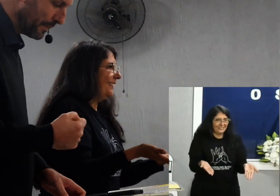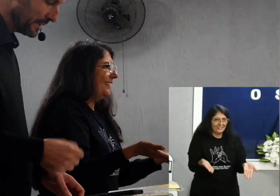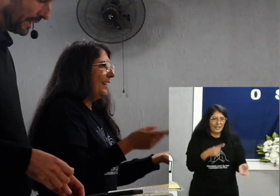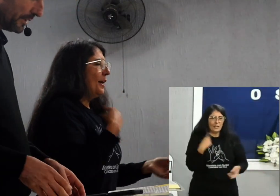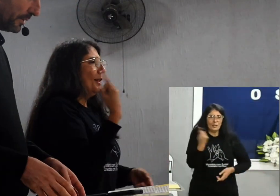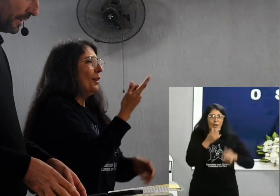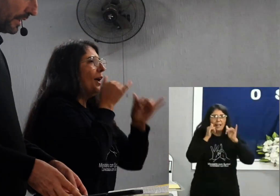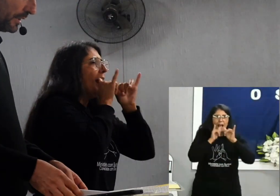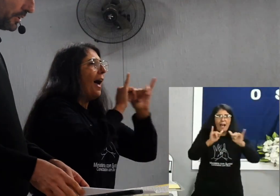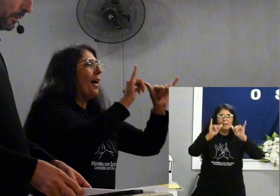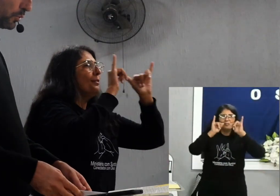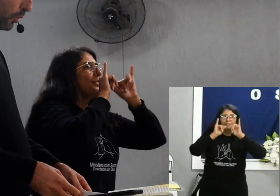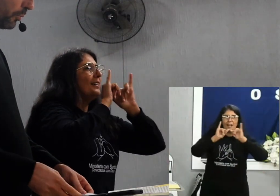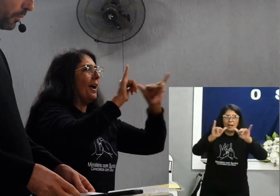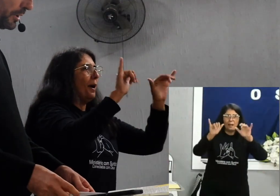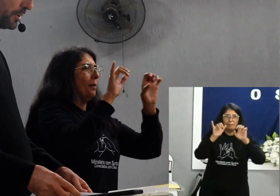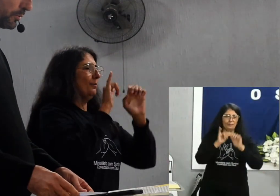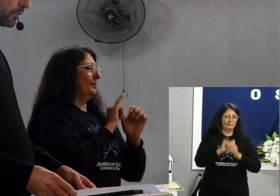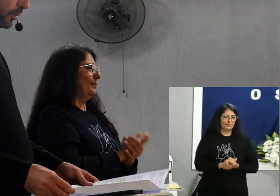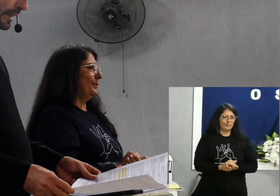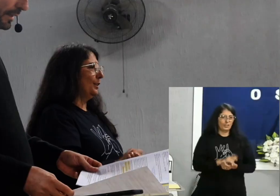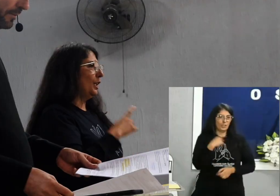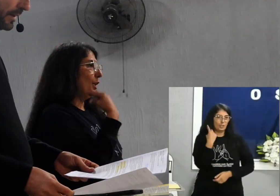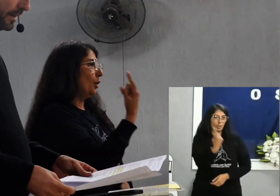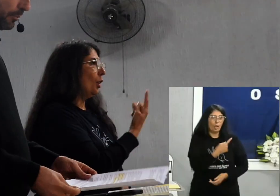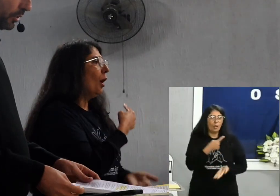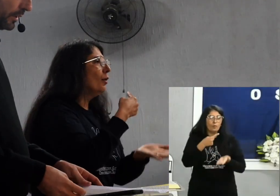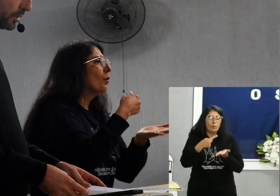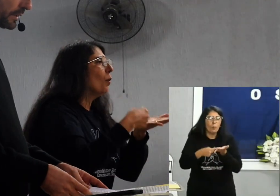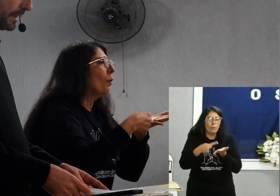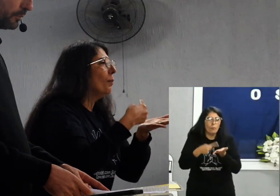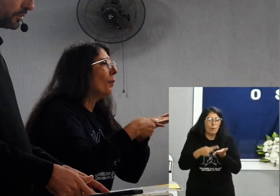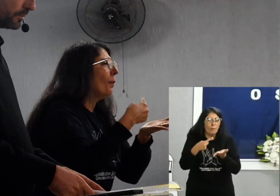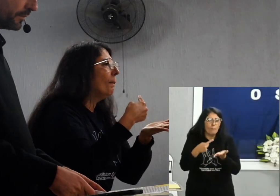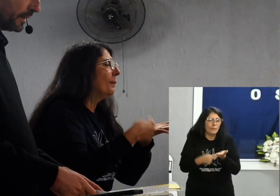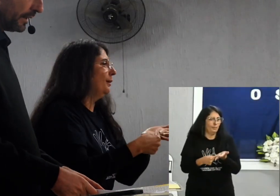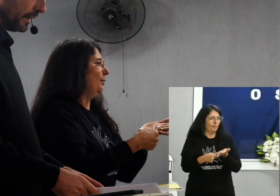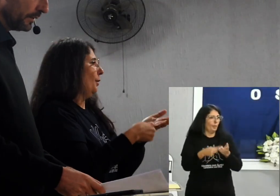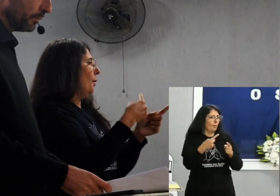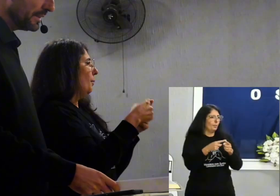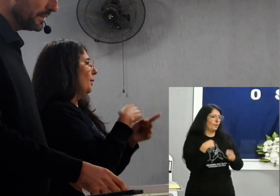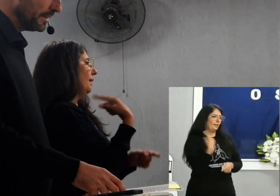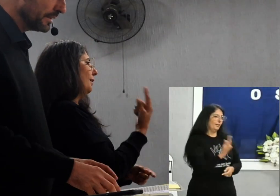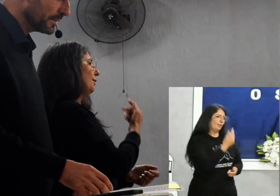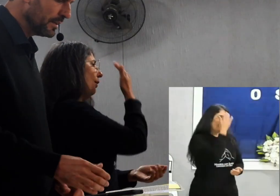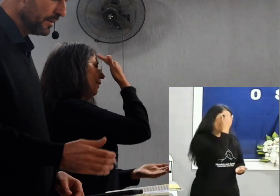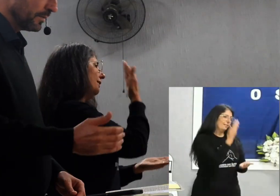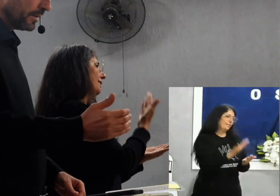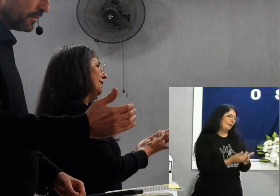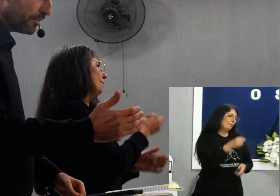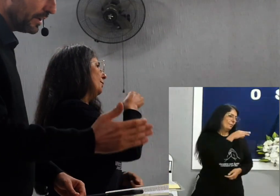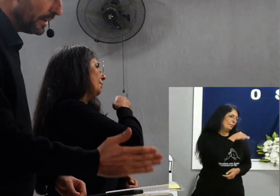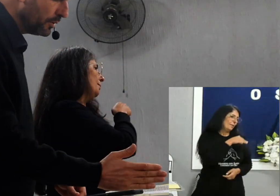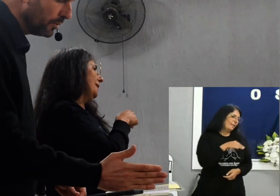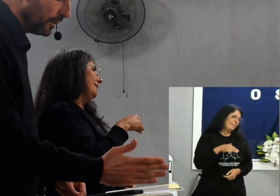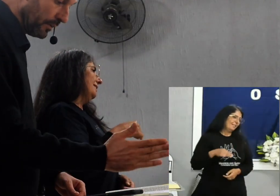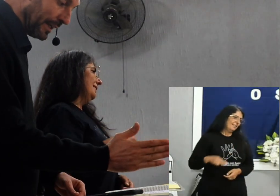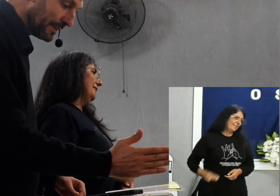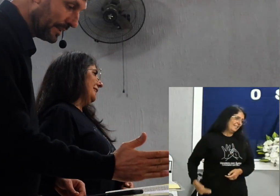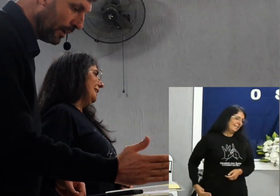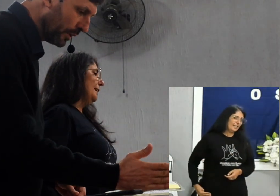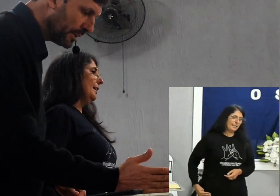anunciamos essa mensagem e estamos comprometidos com ela, porque nós cremos no Messias que